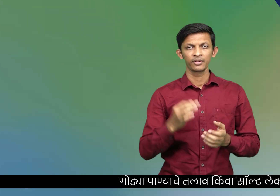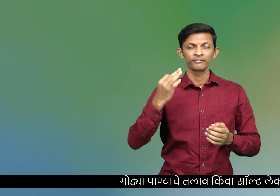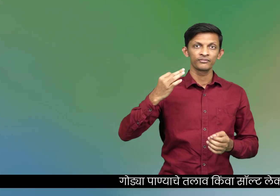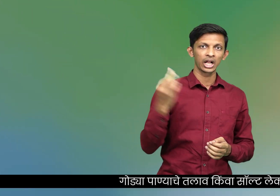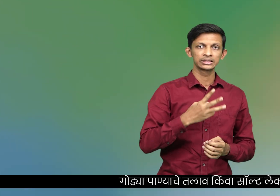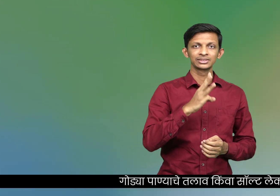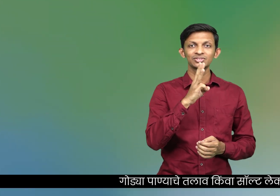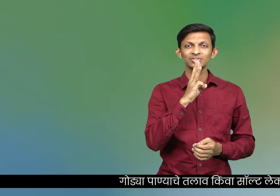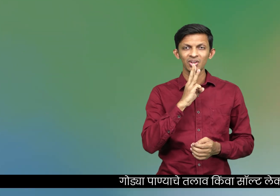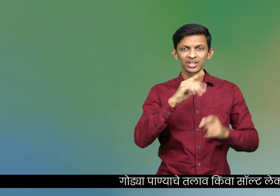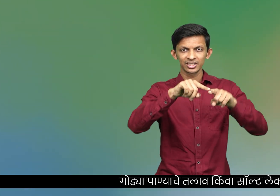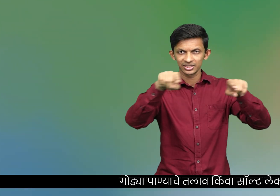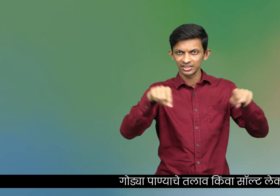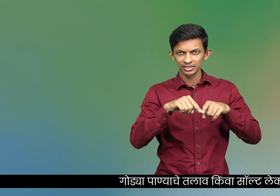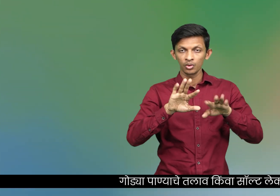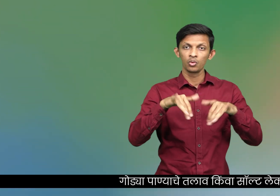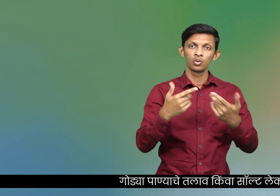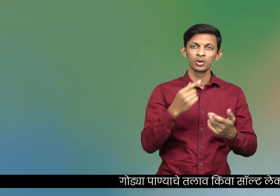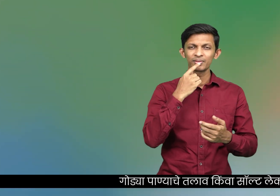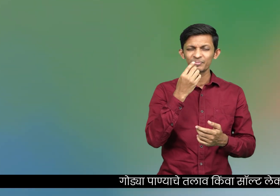गोड्या पाण्याचे तलाव किंवा सॉल्ट लेक: